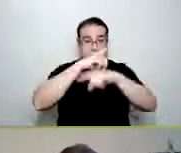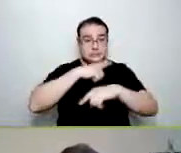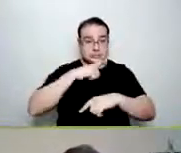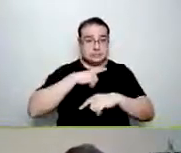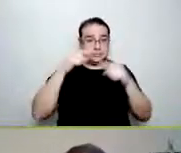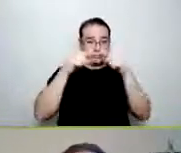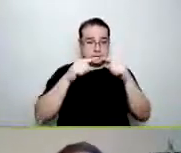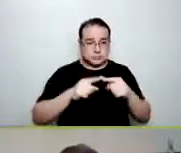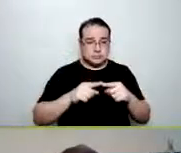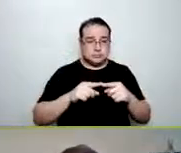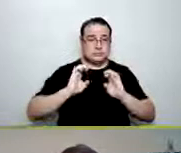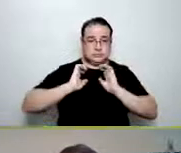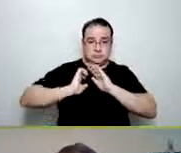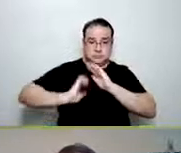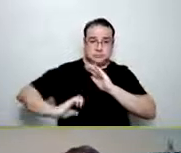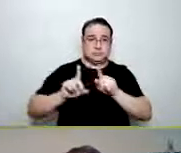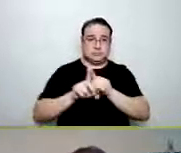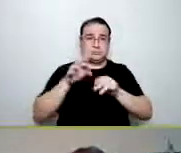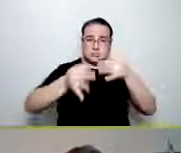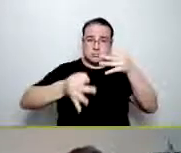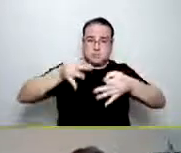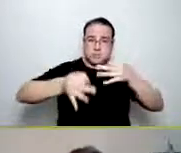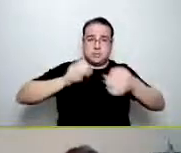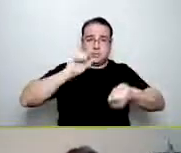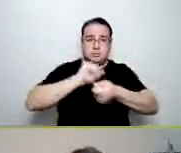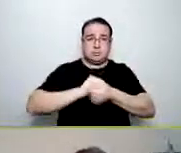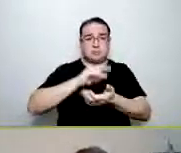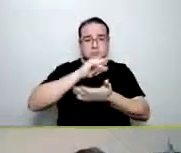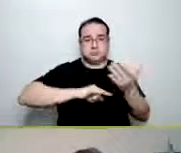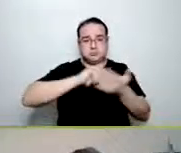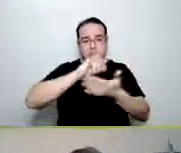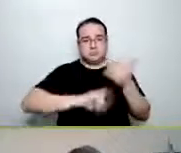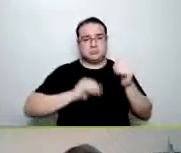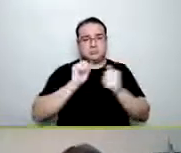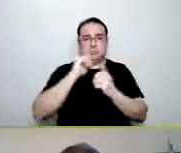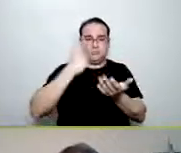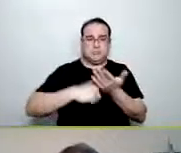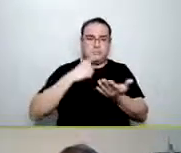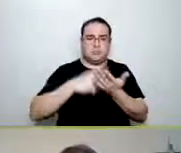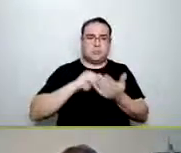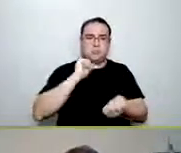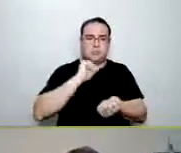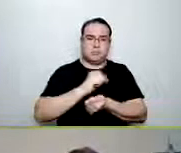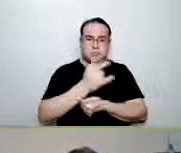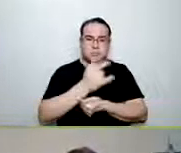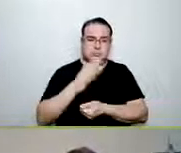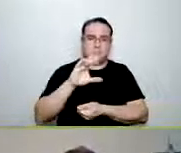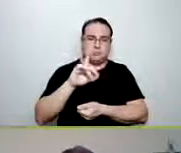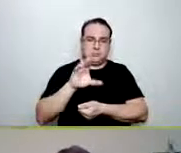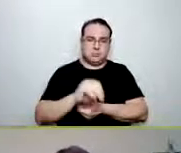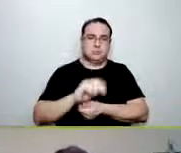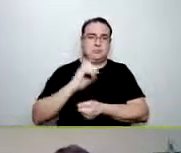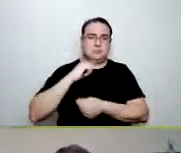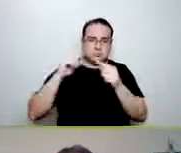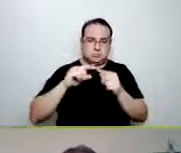questões éticas e jurídicas envolvidas, né? Tem muitos contratos, muitos acordos a serem feitos, né? Um código de conduta para não